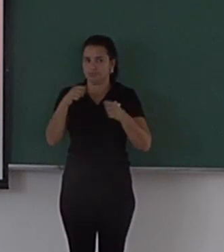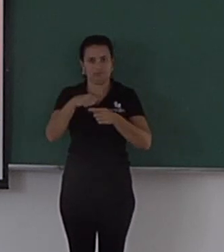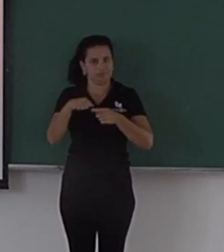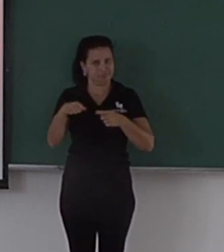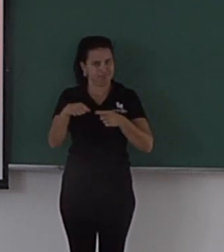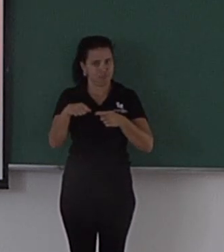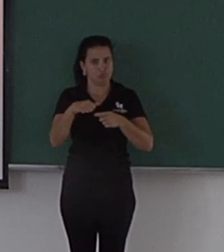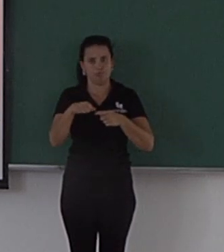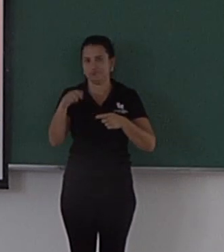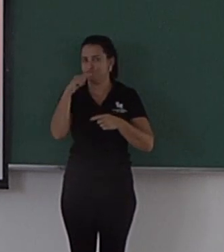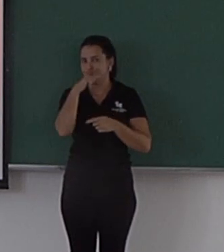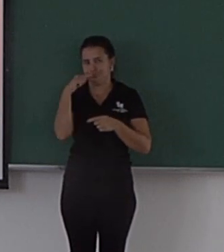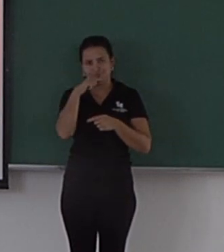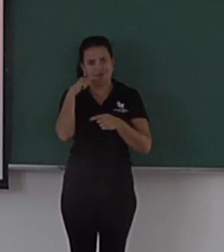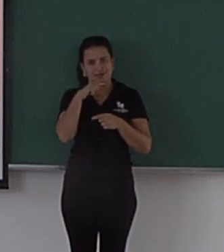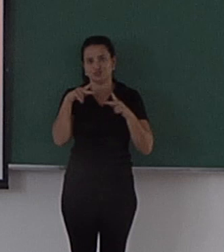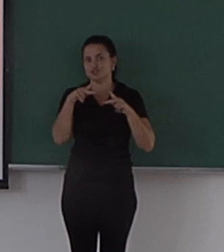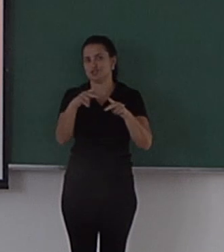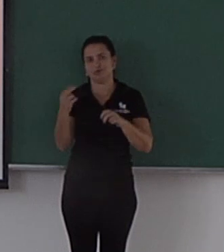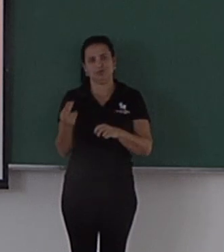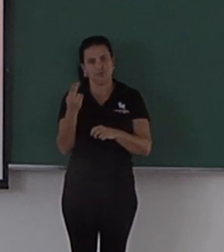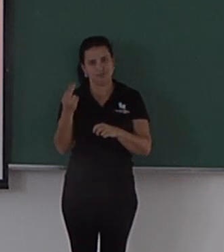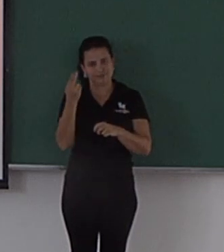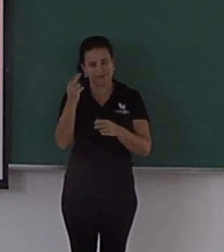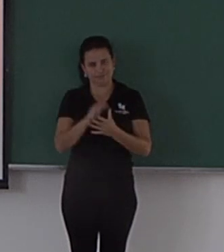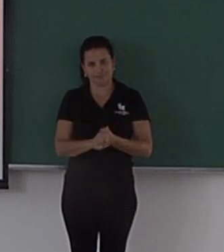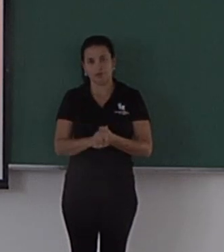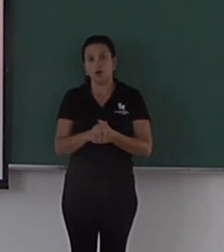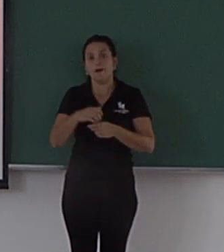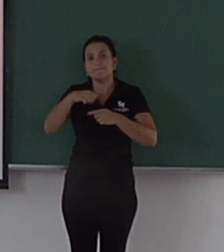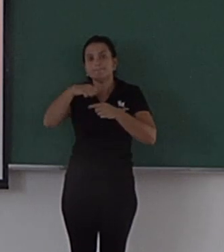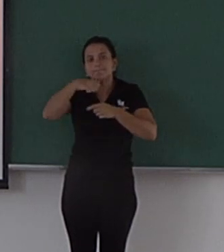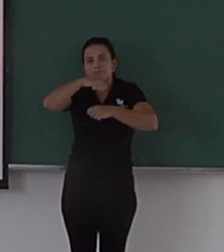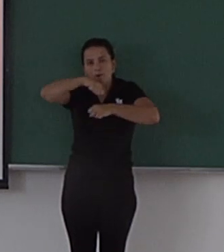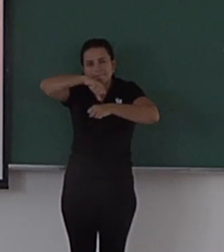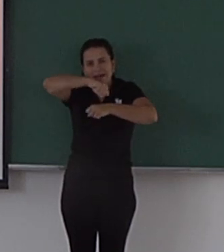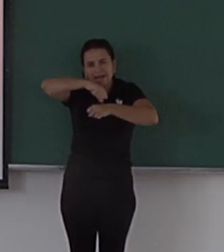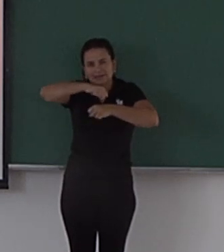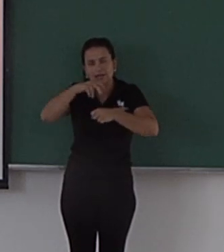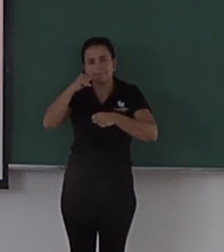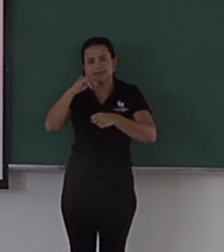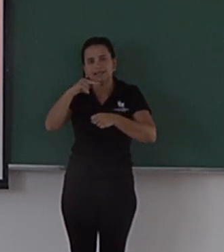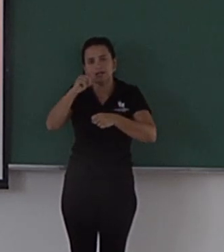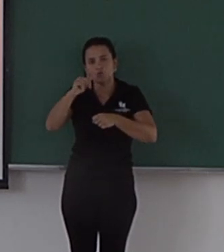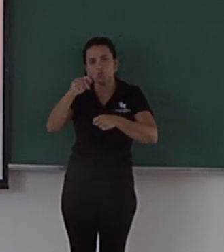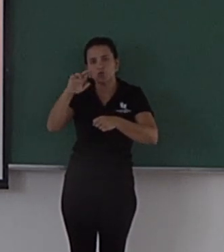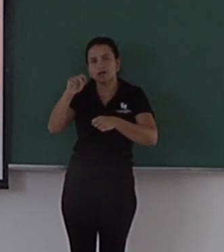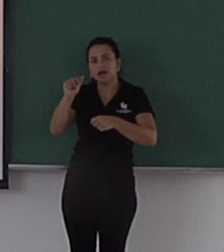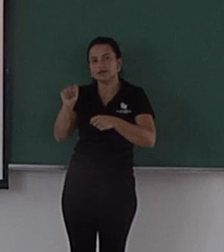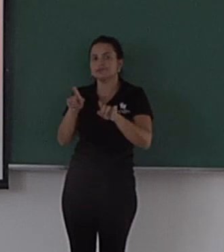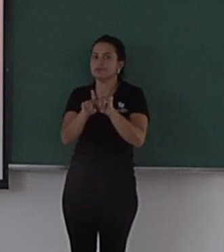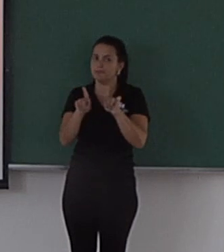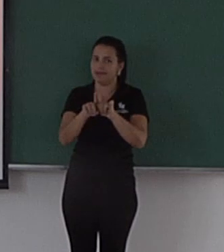acho que é o campeão. Pasta de dente, cara, você tem de todas as cores, o cara chega lá todo besuntado, né? Teia